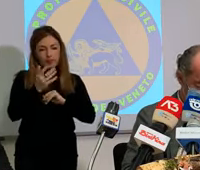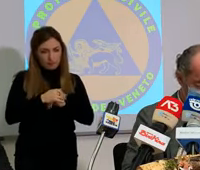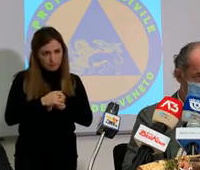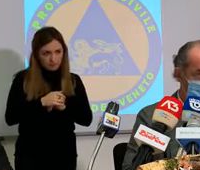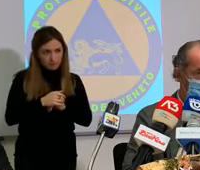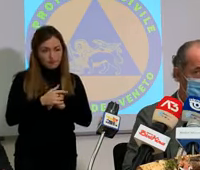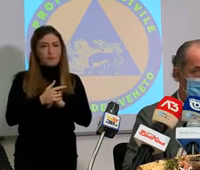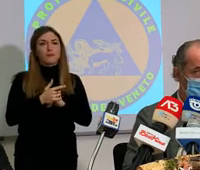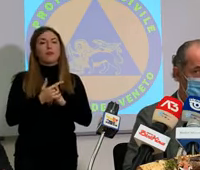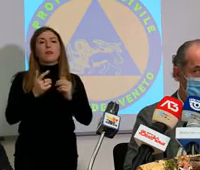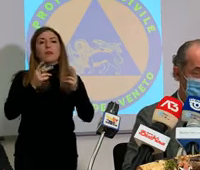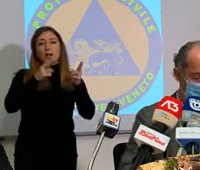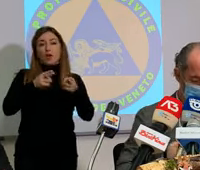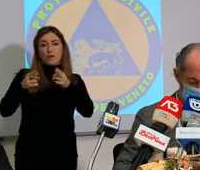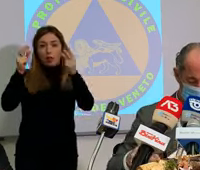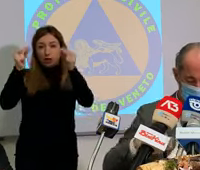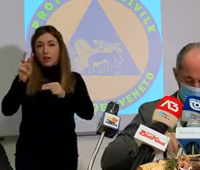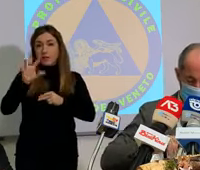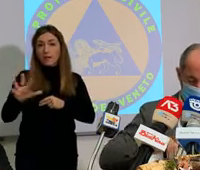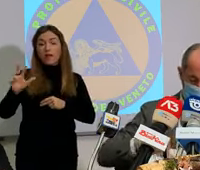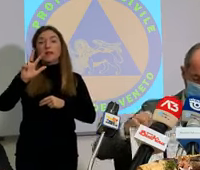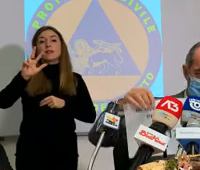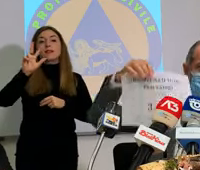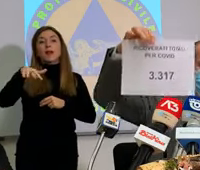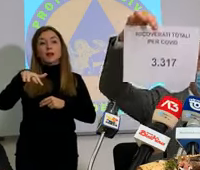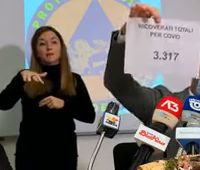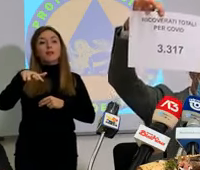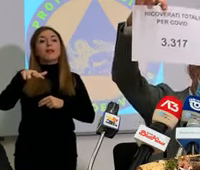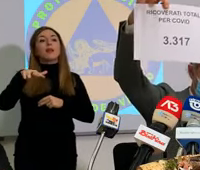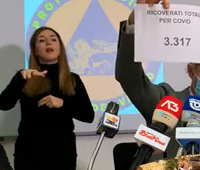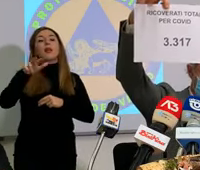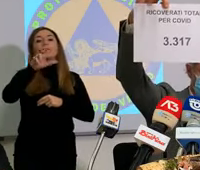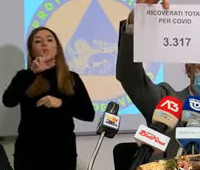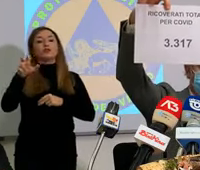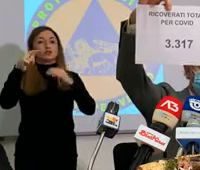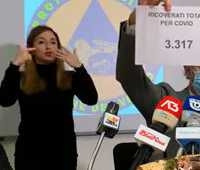totali in questo momento invece sono tremila 317